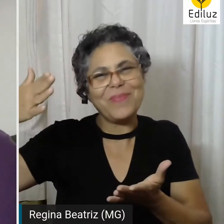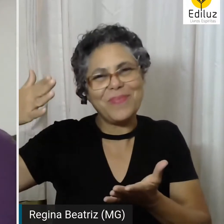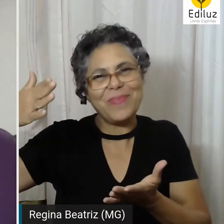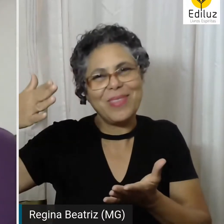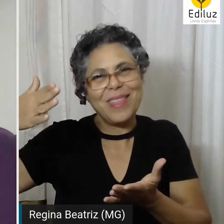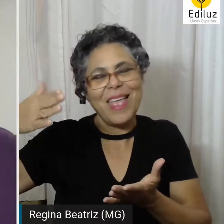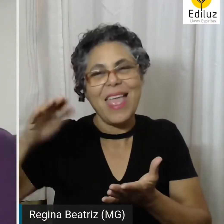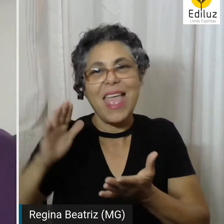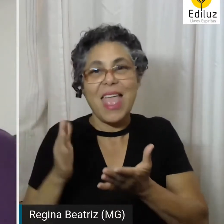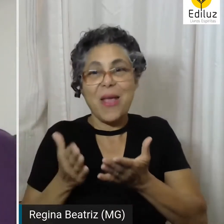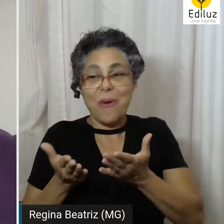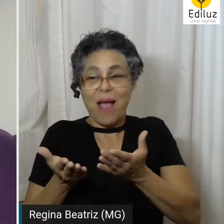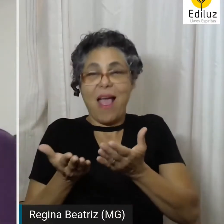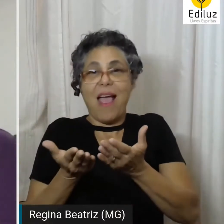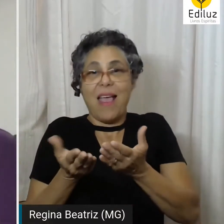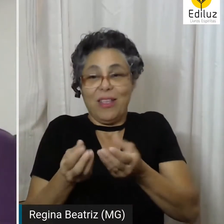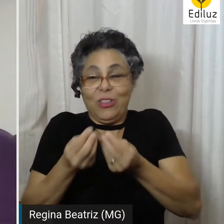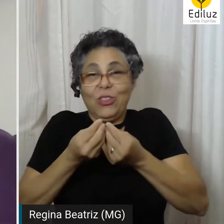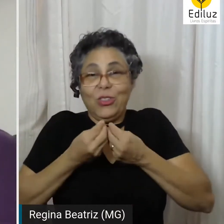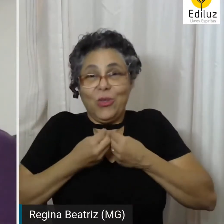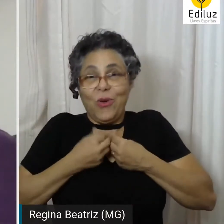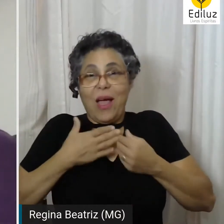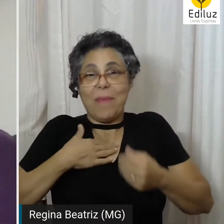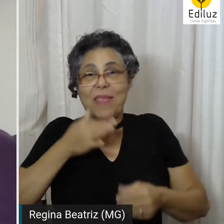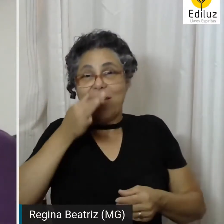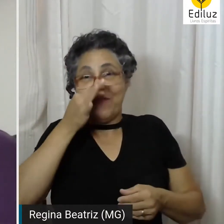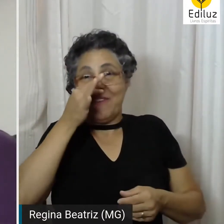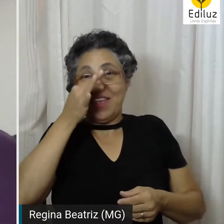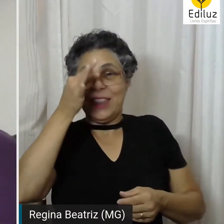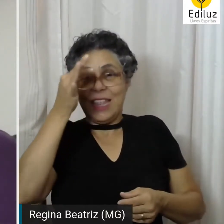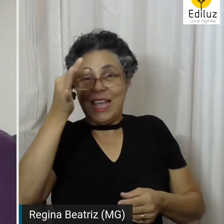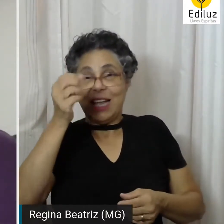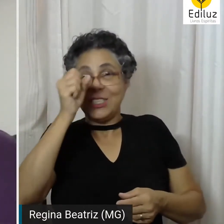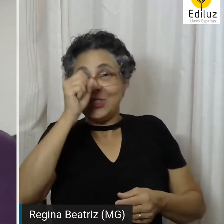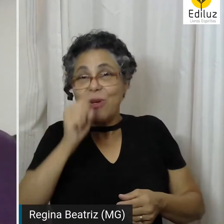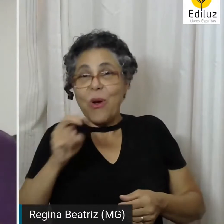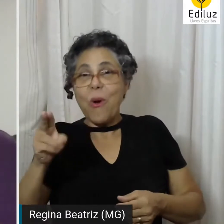Alimento a minha vaidade ou alimento o meu espírito?